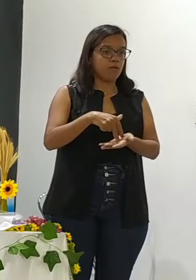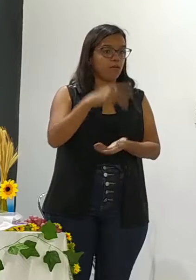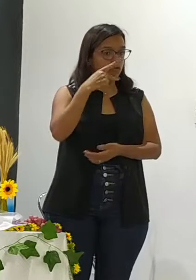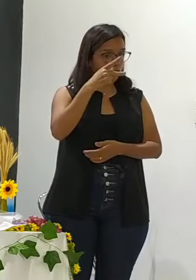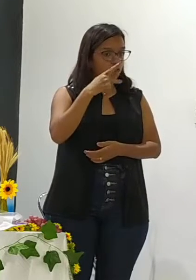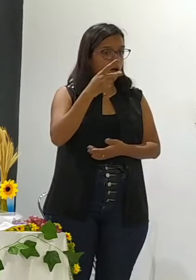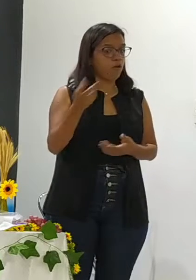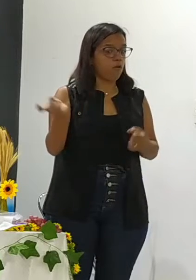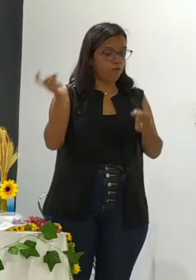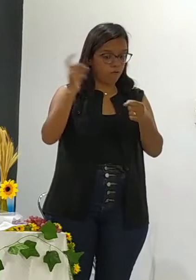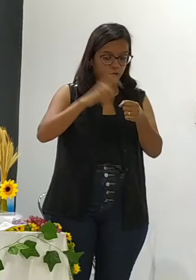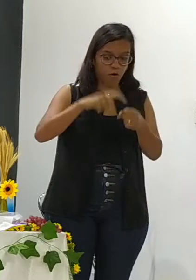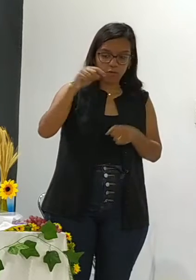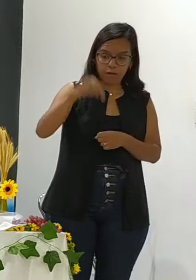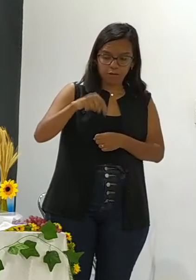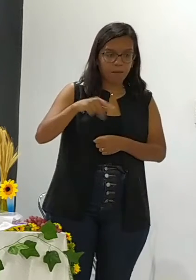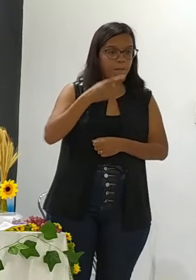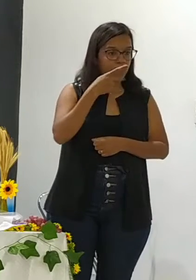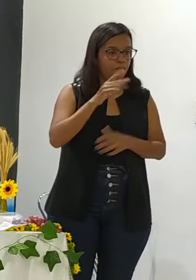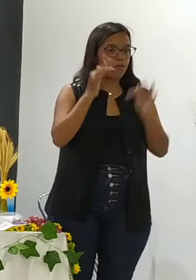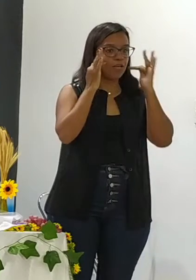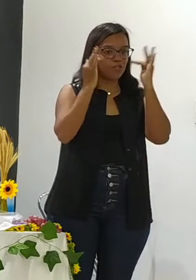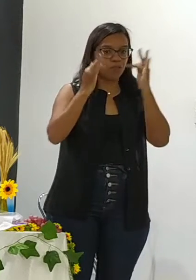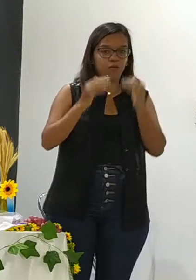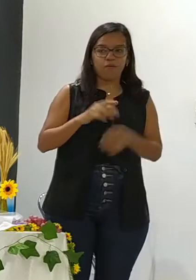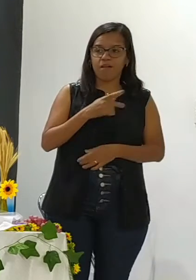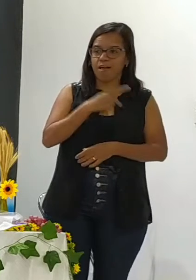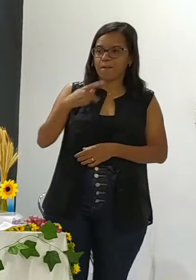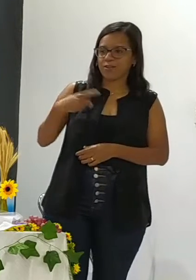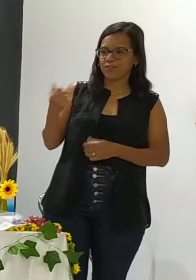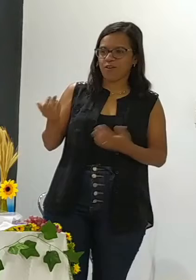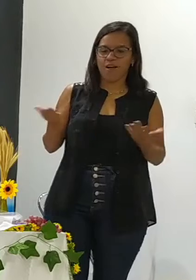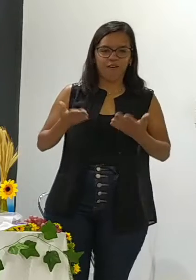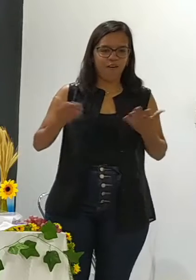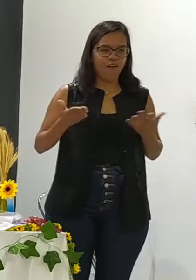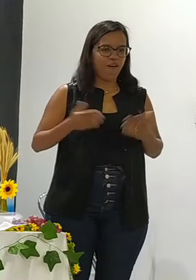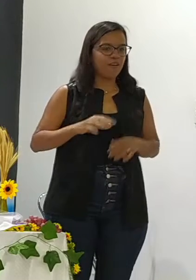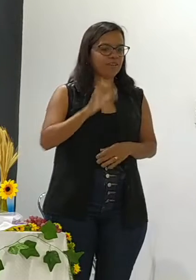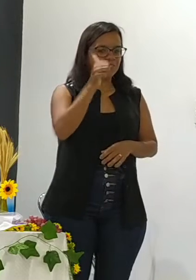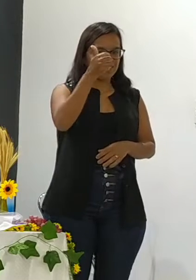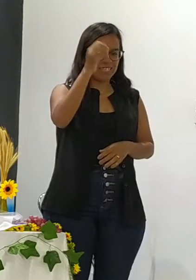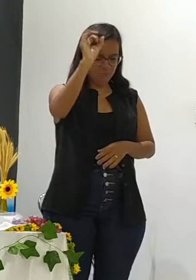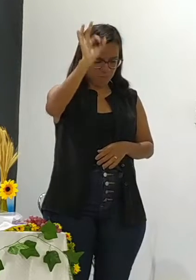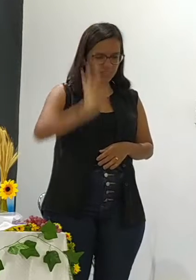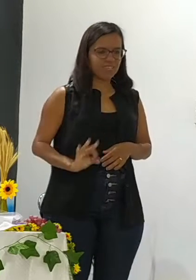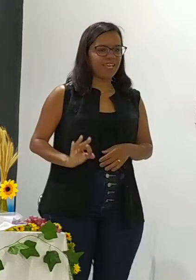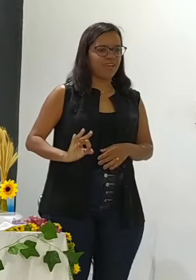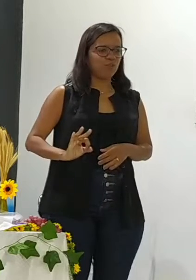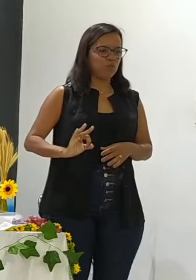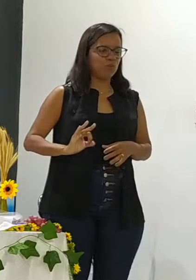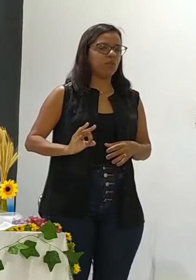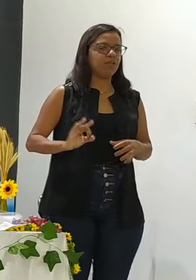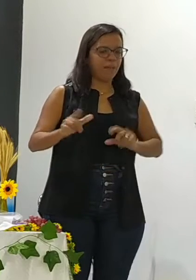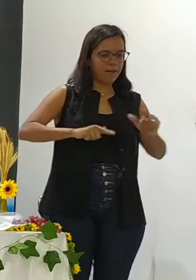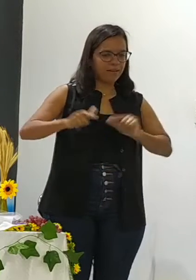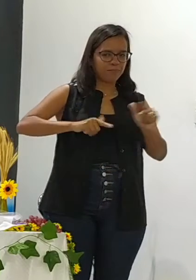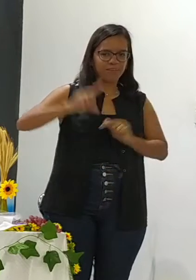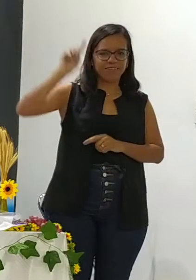coisa: um dia eu volto aqui para dar o testemunho e falar: pastor, eu estou 100% da obra de Deus, aleluia. Glória a